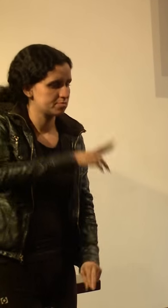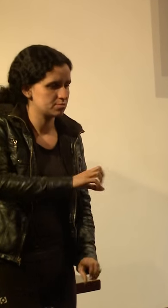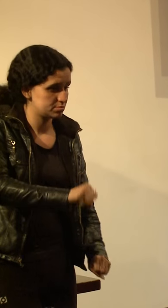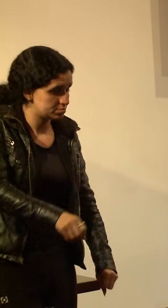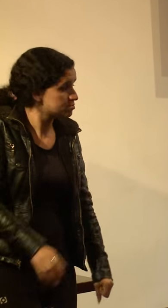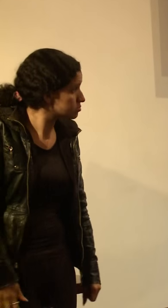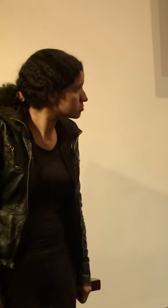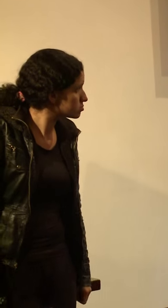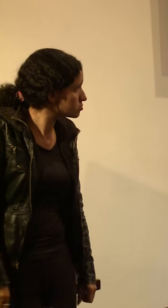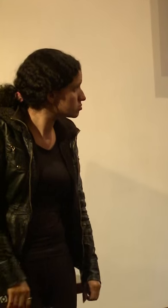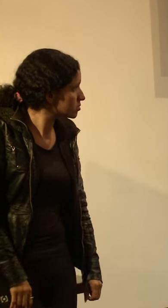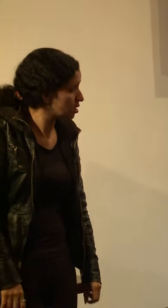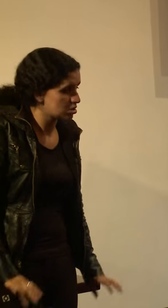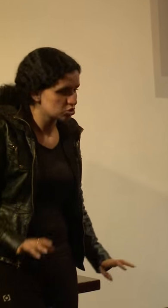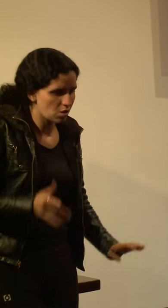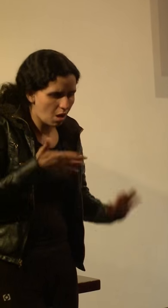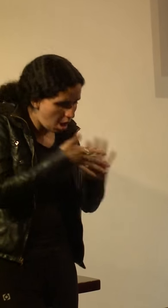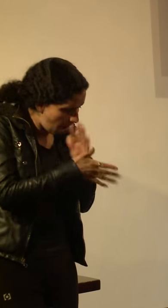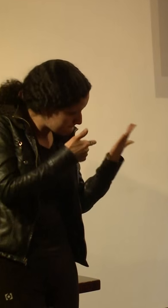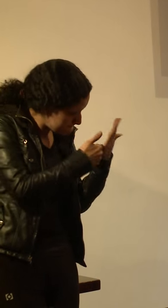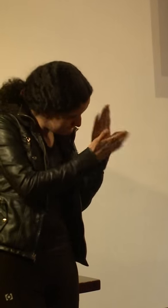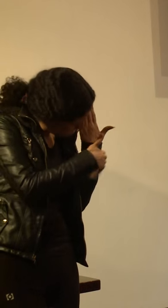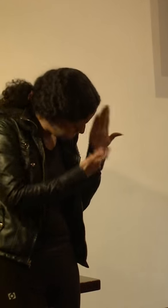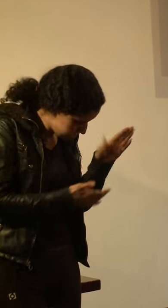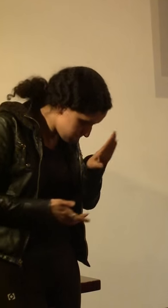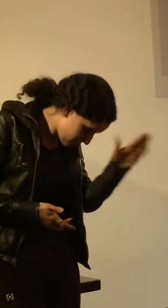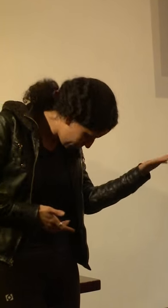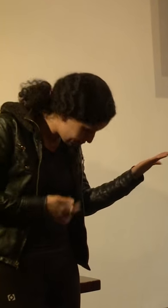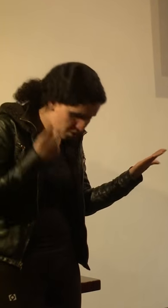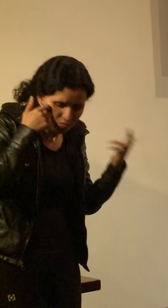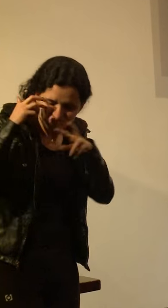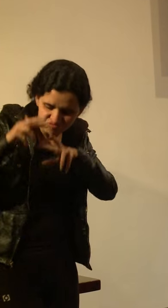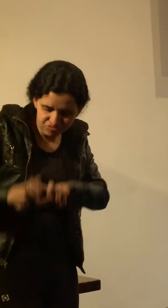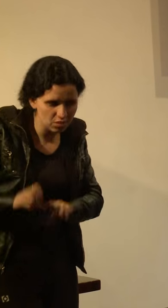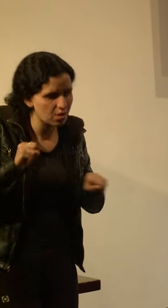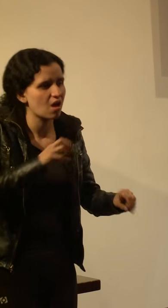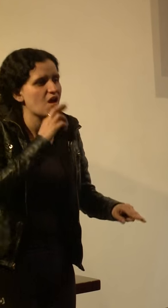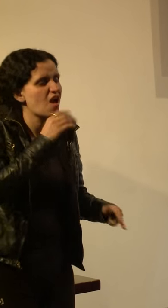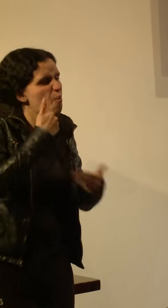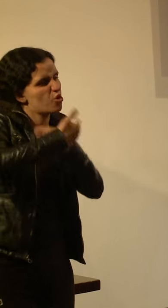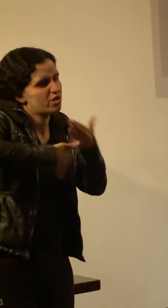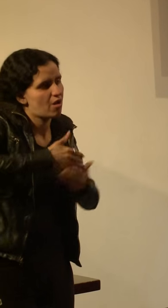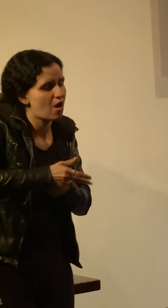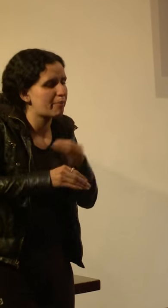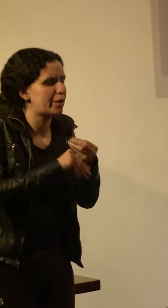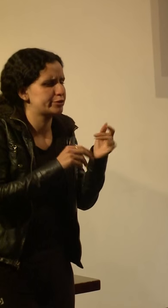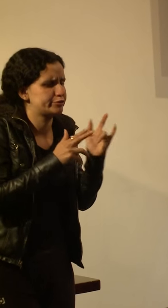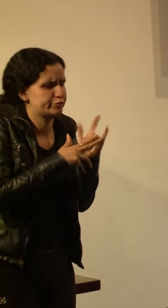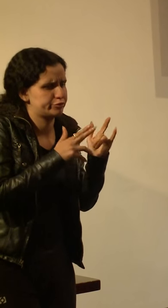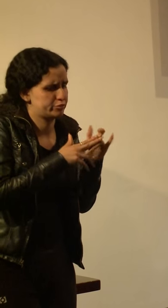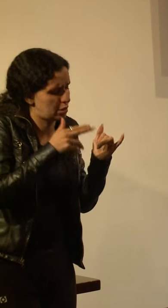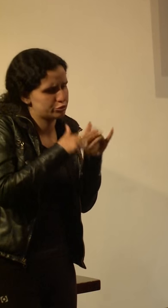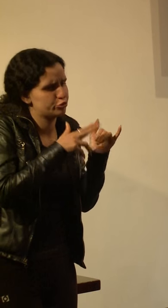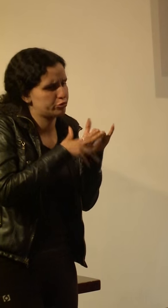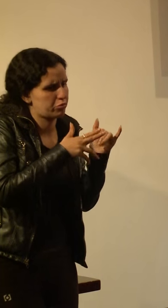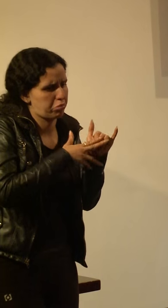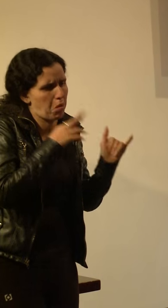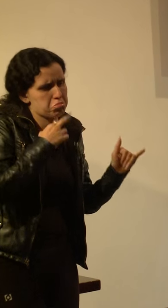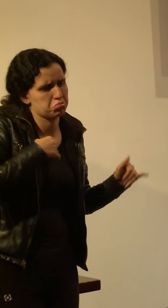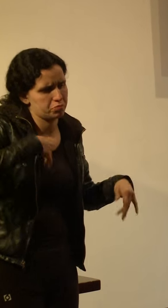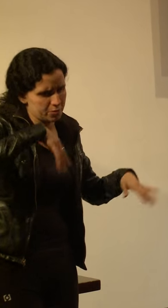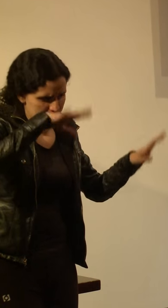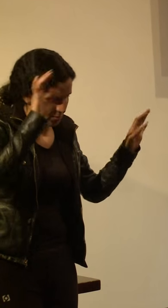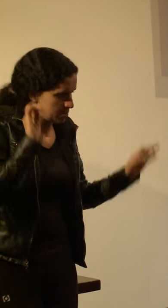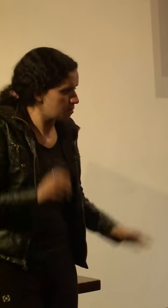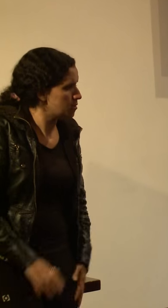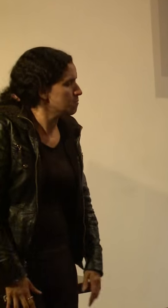Puede que no tenga información, pero me la podría conseguir y pueda decir, esto lo hicieron así, el procedimiento es este, y ahora con YouTube uno encuentra todos los procedimientos que se le dé la